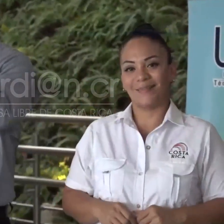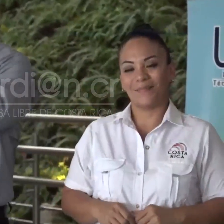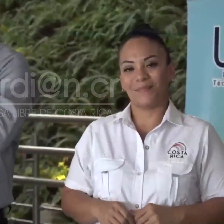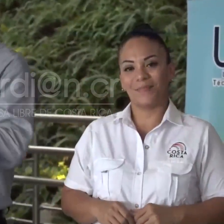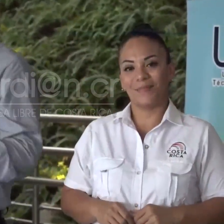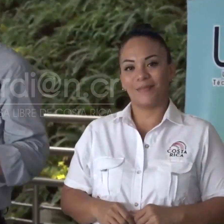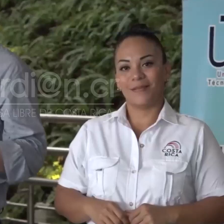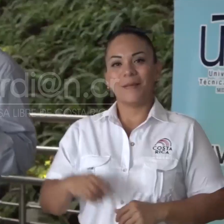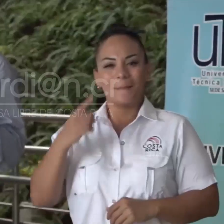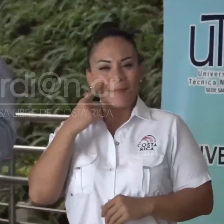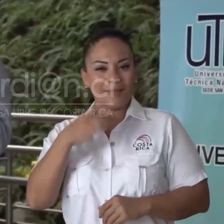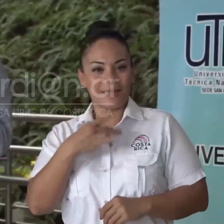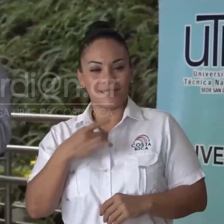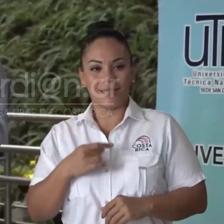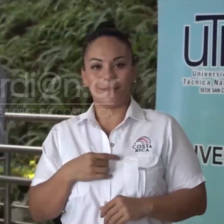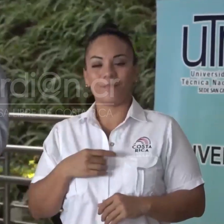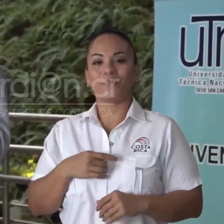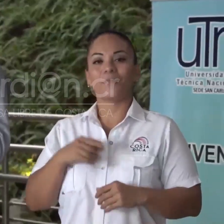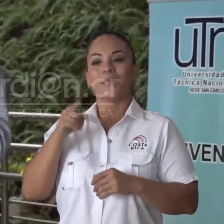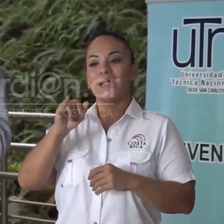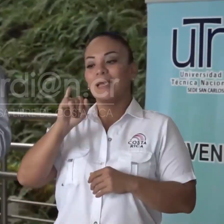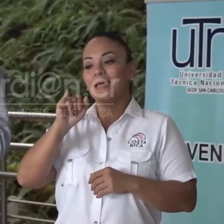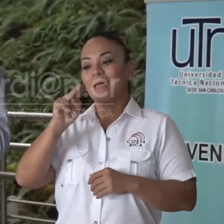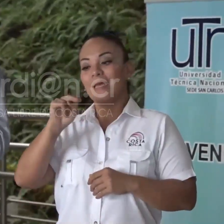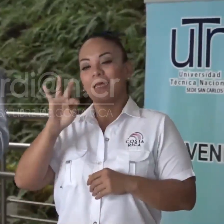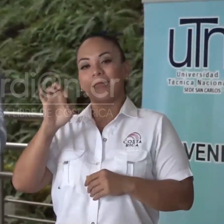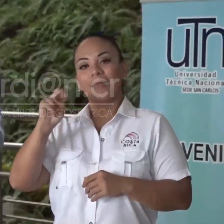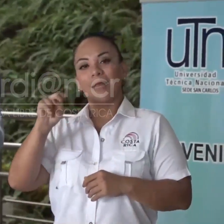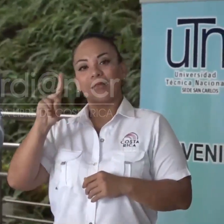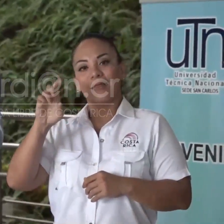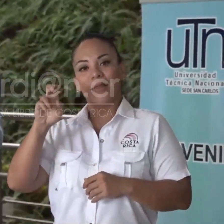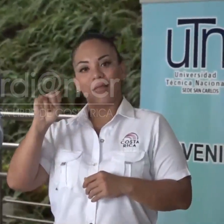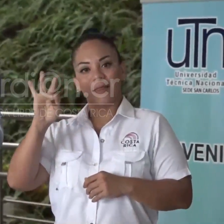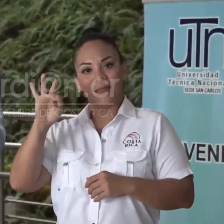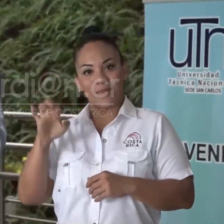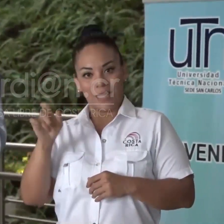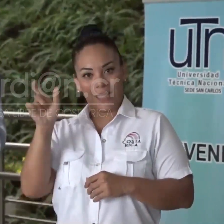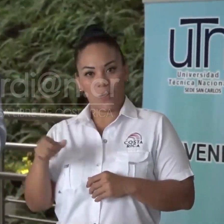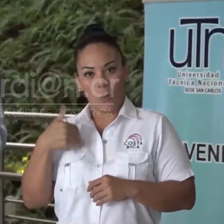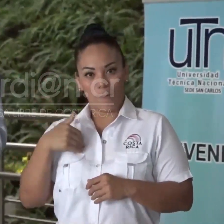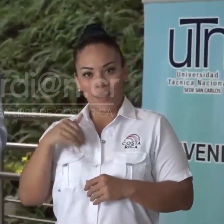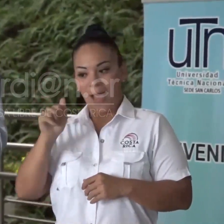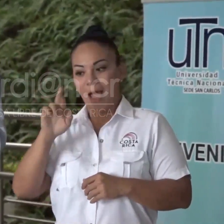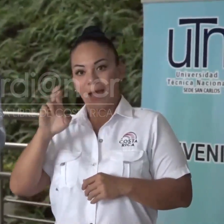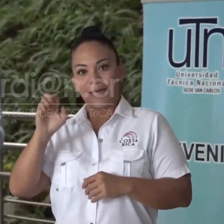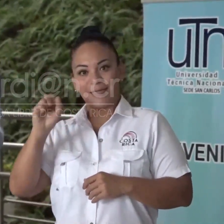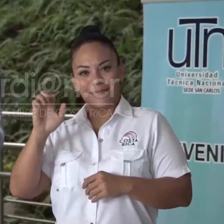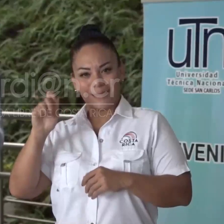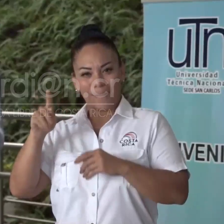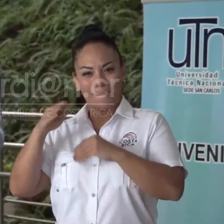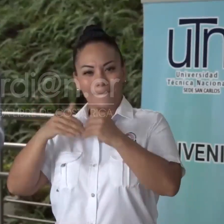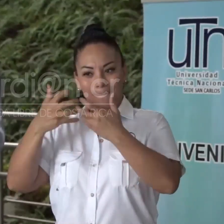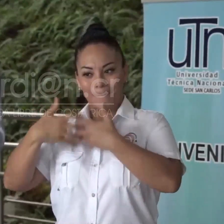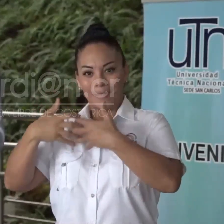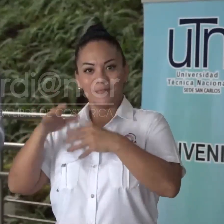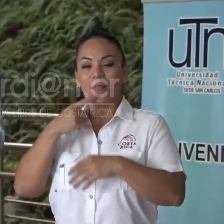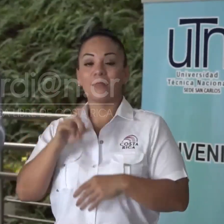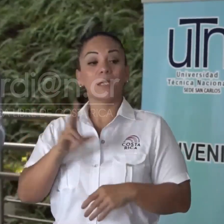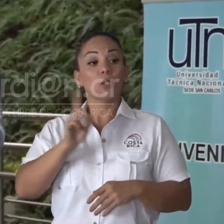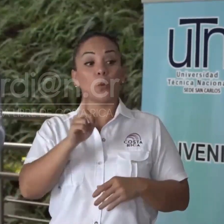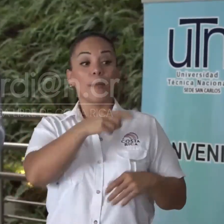El regulador, no el regulador, el intendente de Arecep dice, no, la empresa está cobrando más barato la